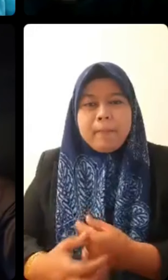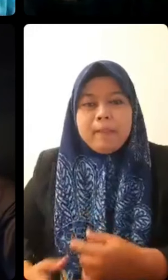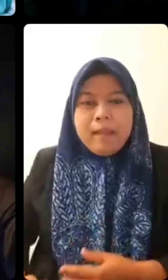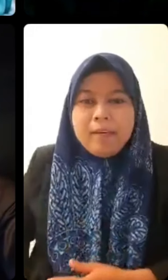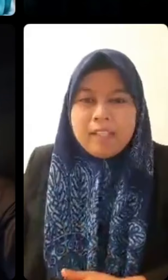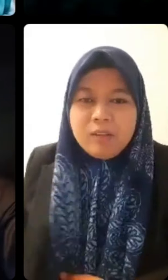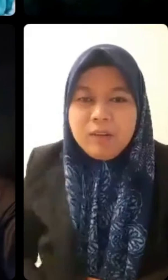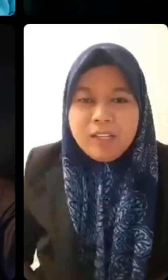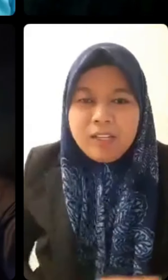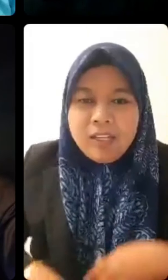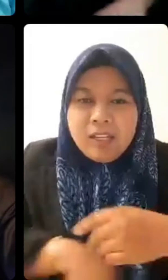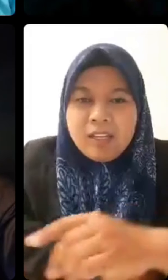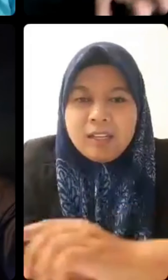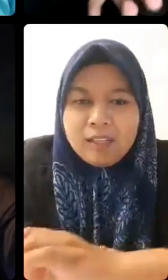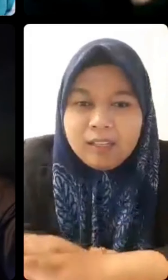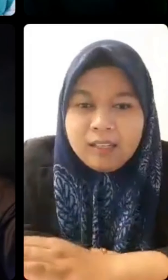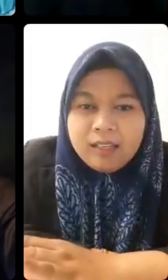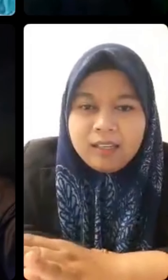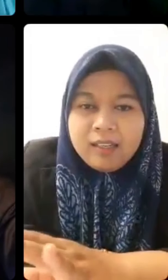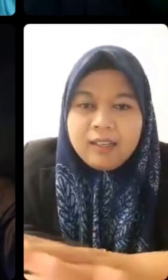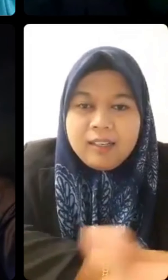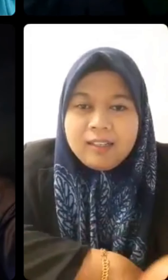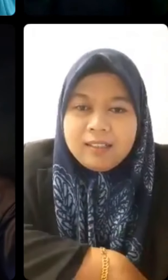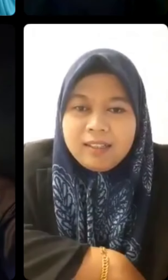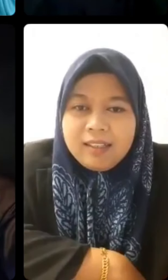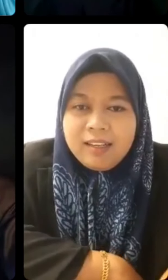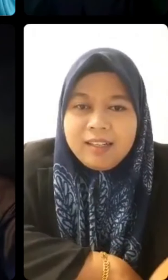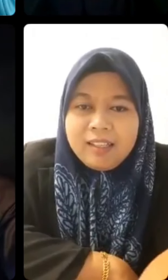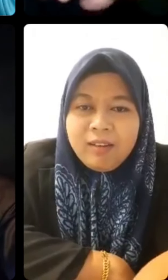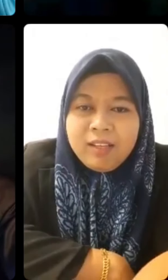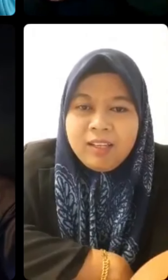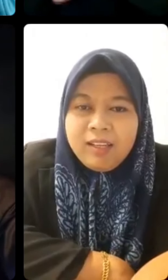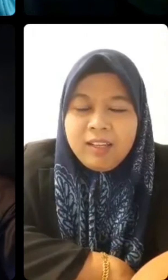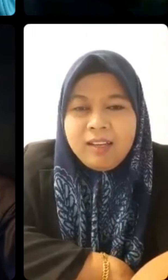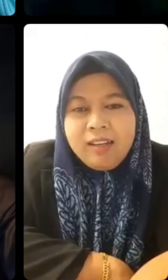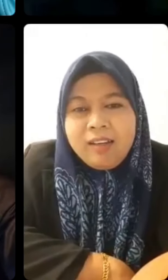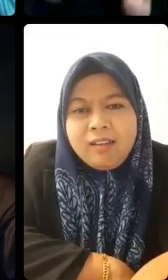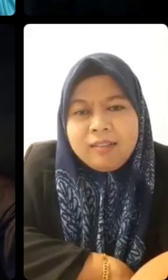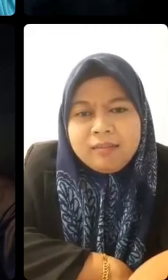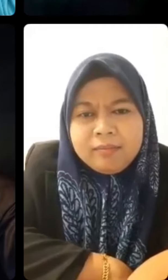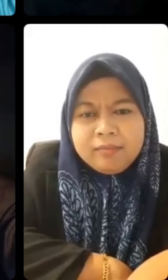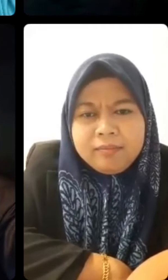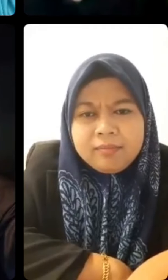Sebentar tadi. Sekejap, ada satu lagi. Hanya ya. Silakan. Ada satu lagi.